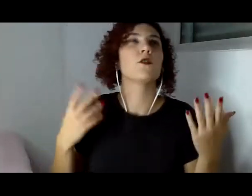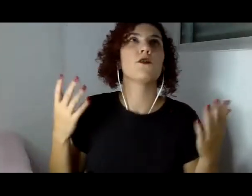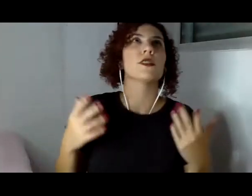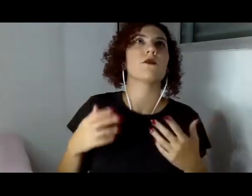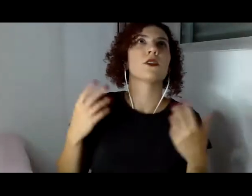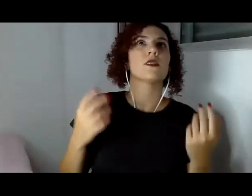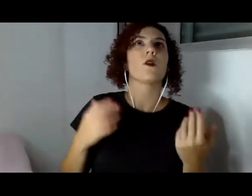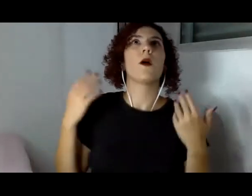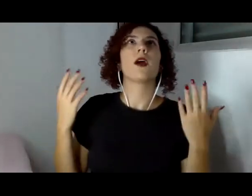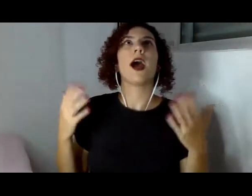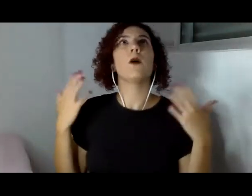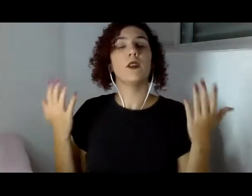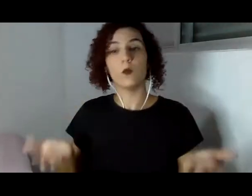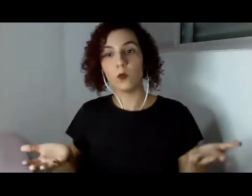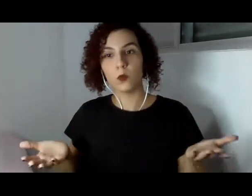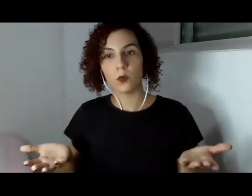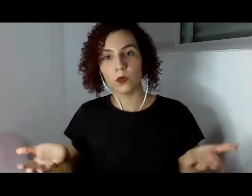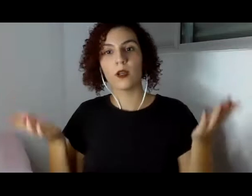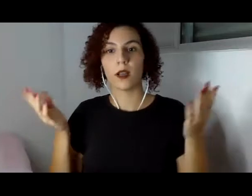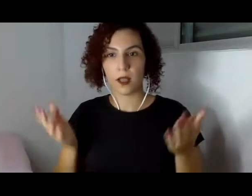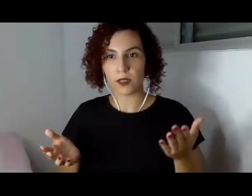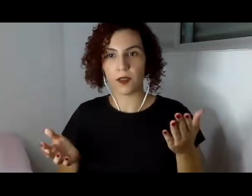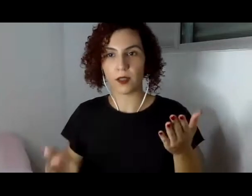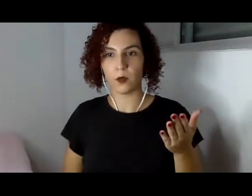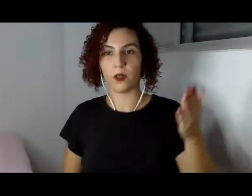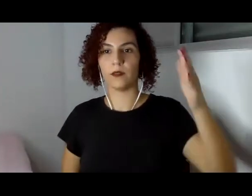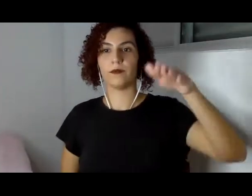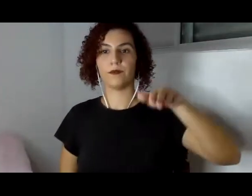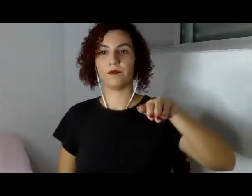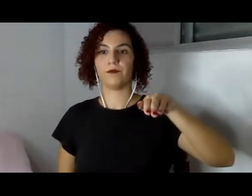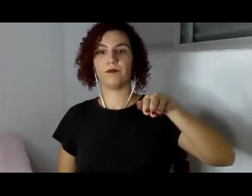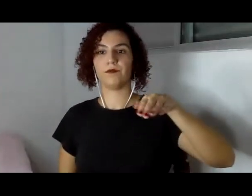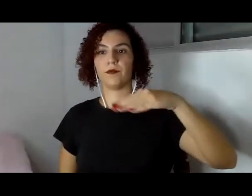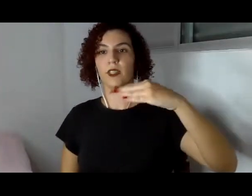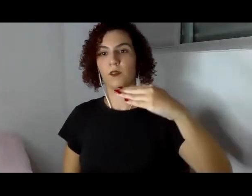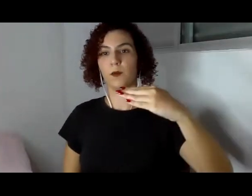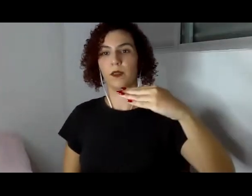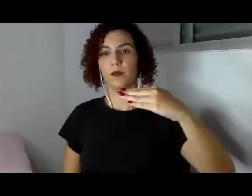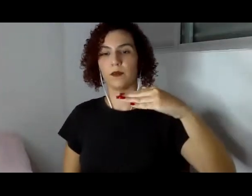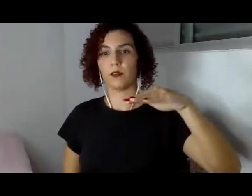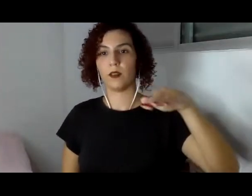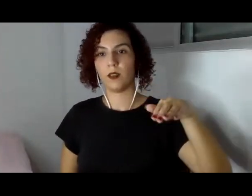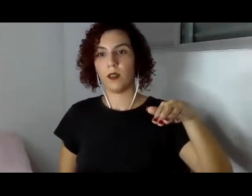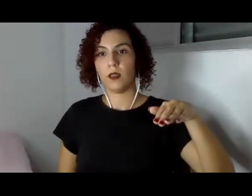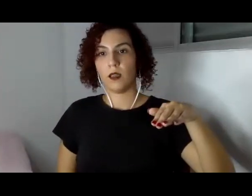exemplo. O que eu vou fazer? Eu vou transformar o carro em um classificador. Transformei.